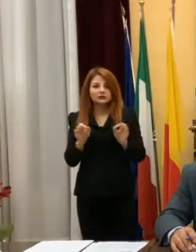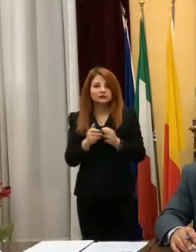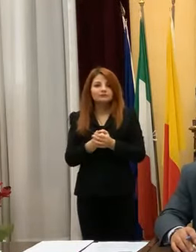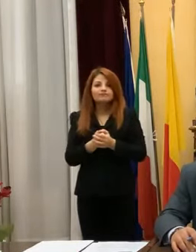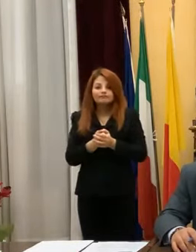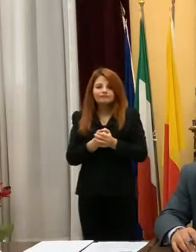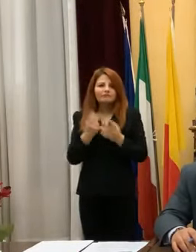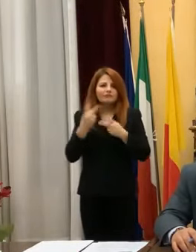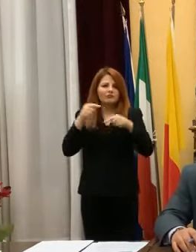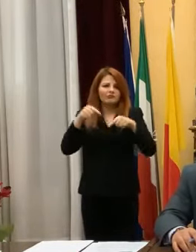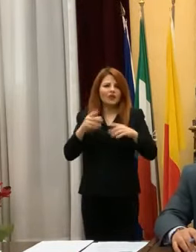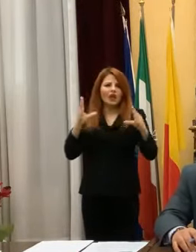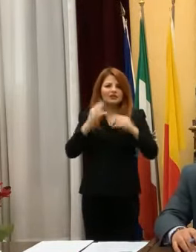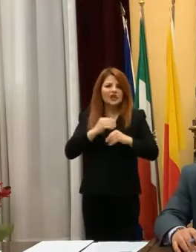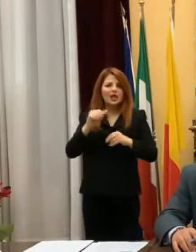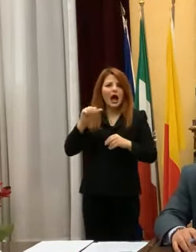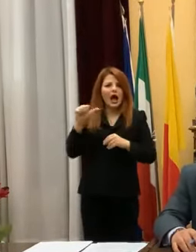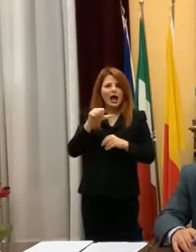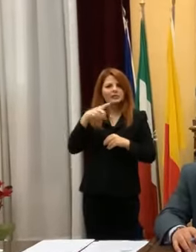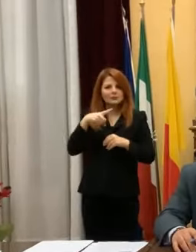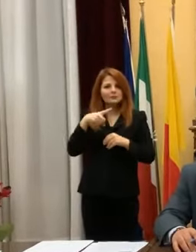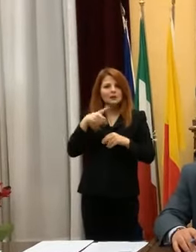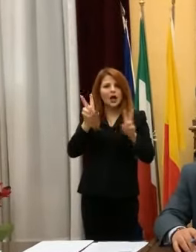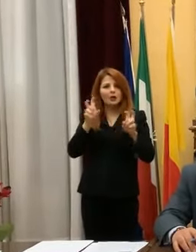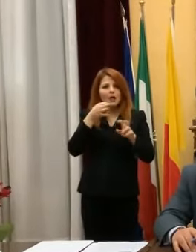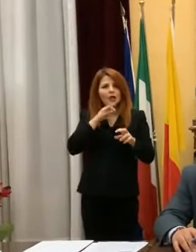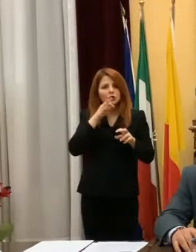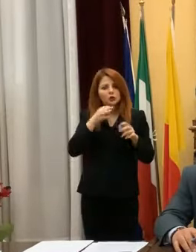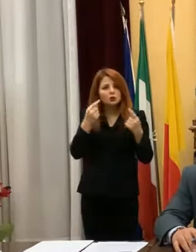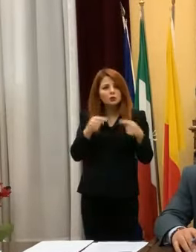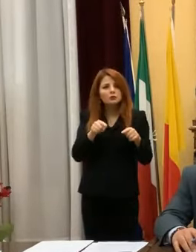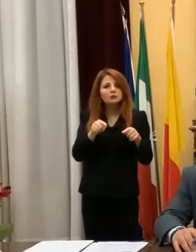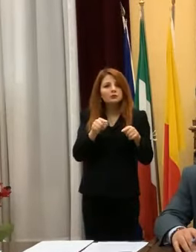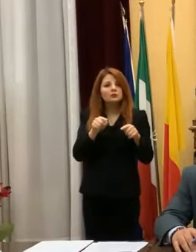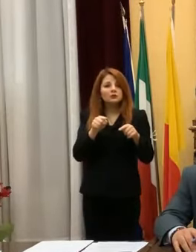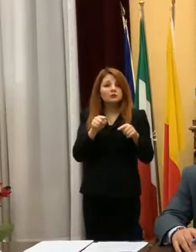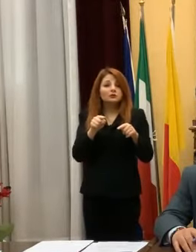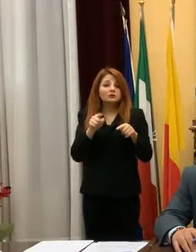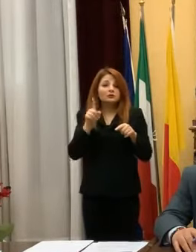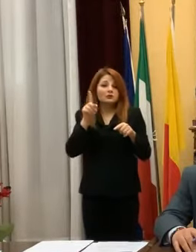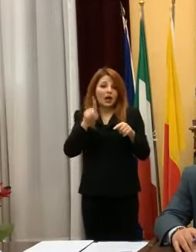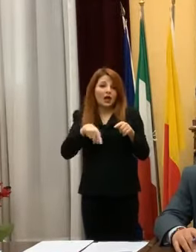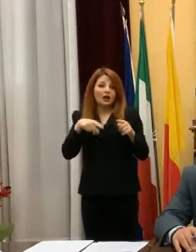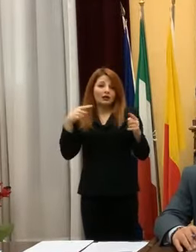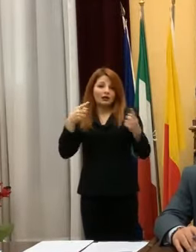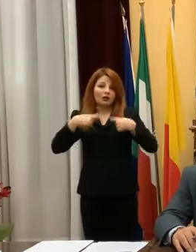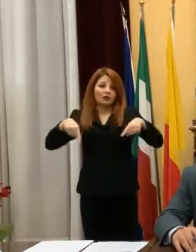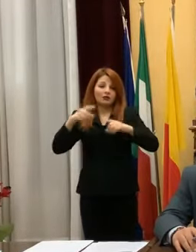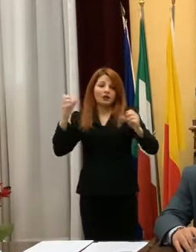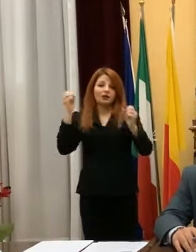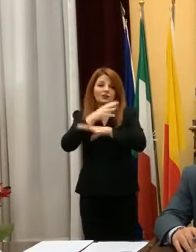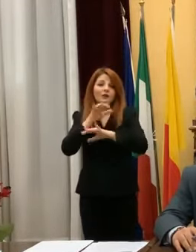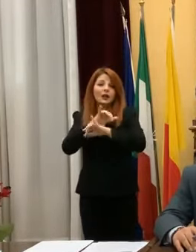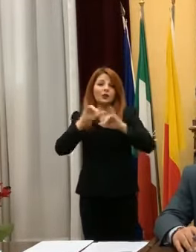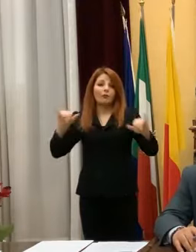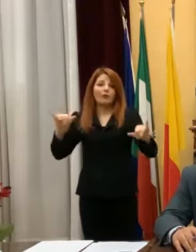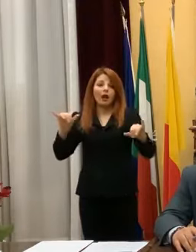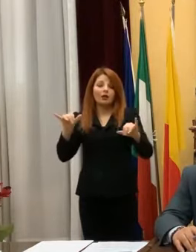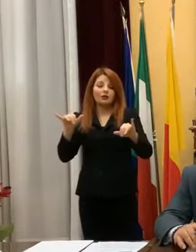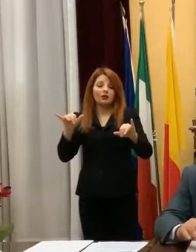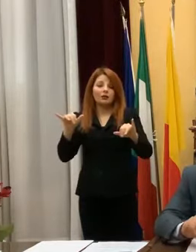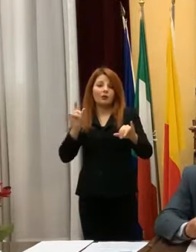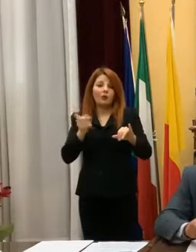dobbiamo parlarne. Non dimenticheremo mai, infatti, che quando tutto ebbe inizio